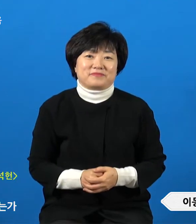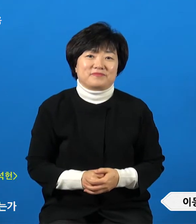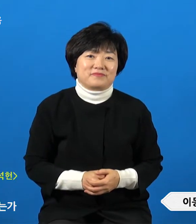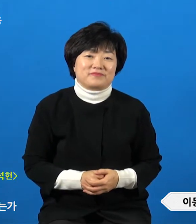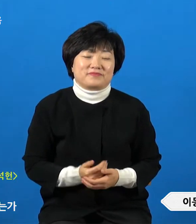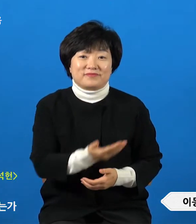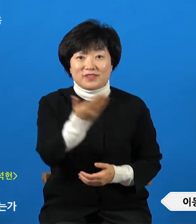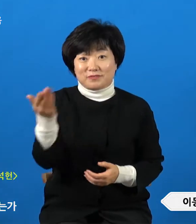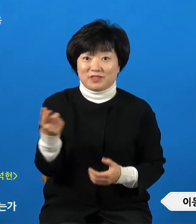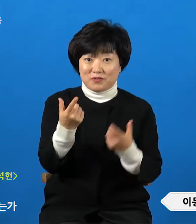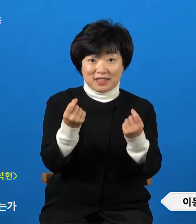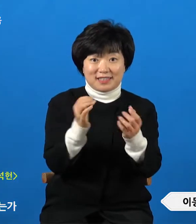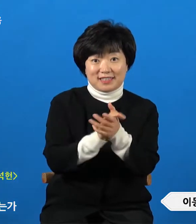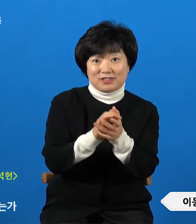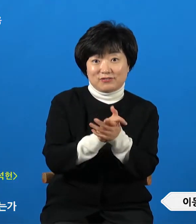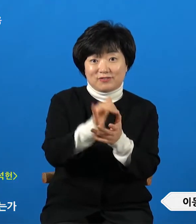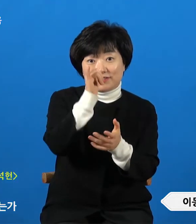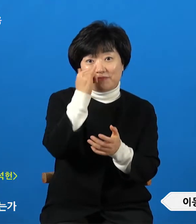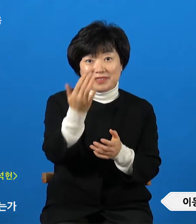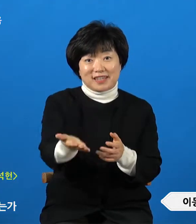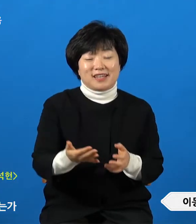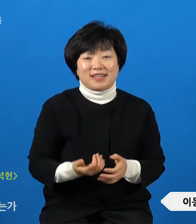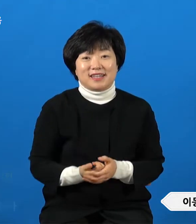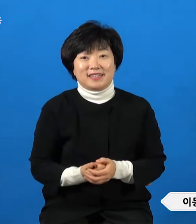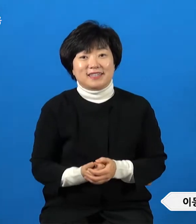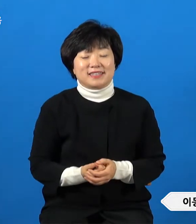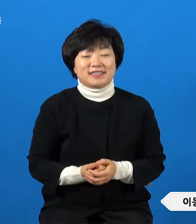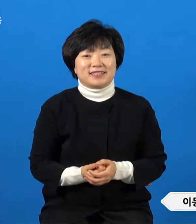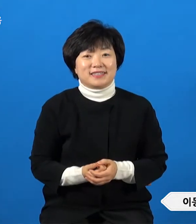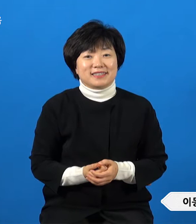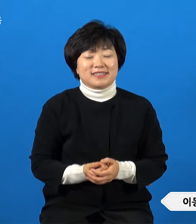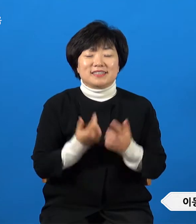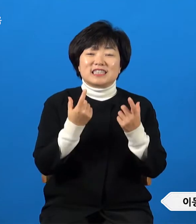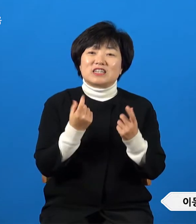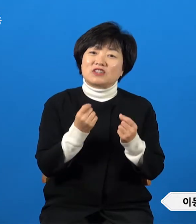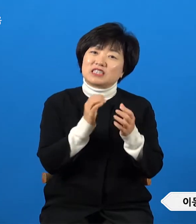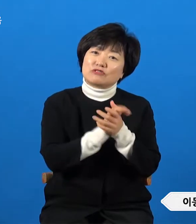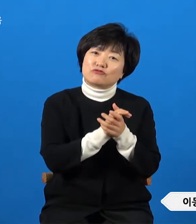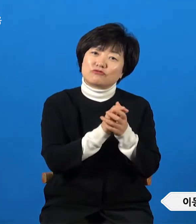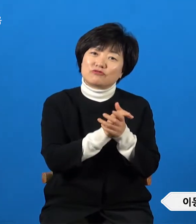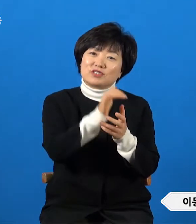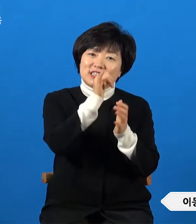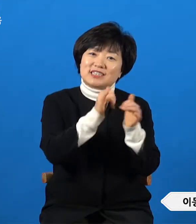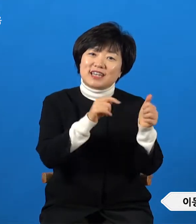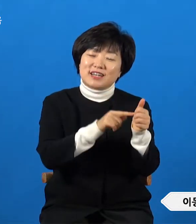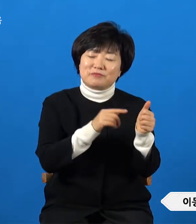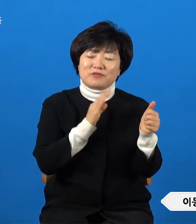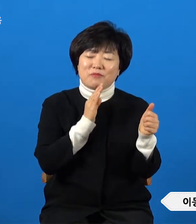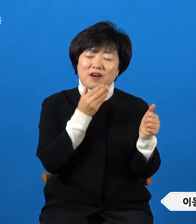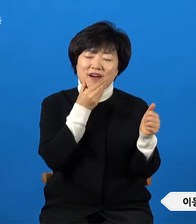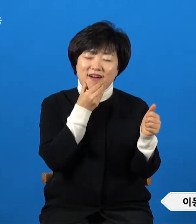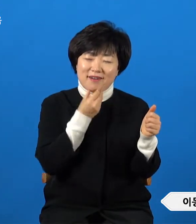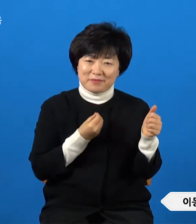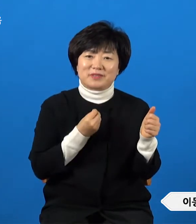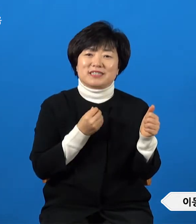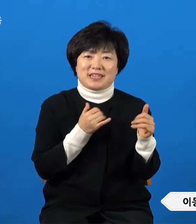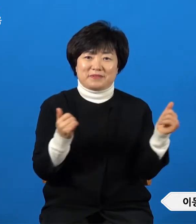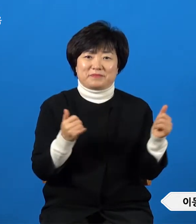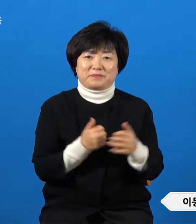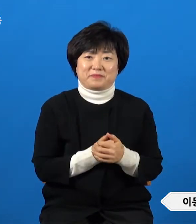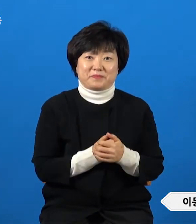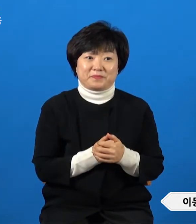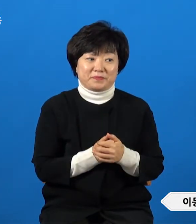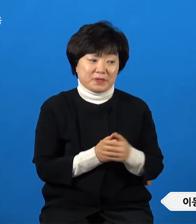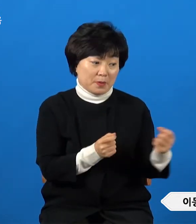그 사람을 가지셨습니까? 그런 친구를 가진 사람 얼마나 행복한 사람이에요? 한번 옆에